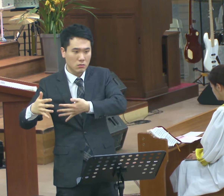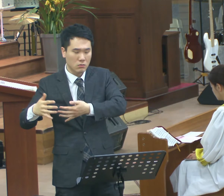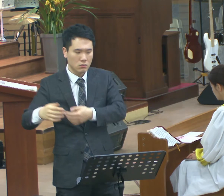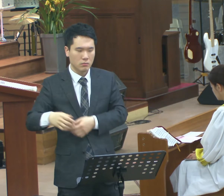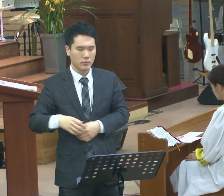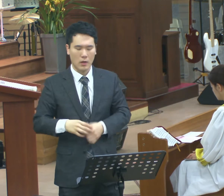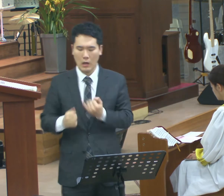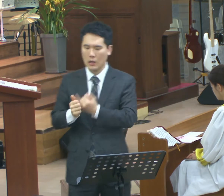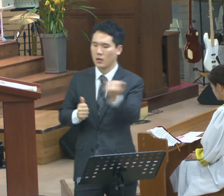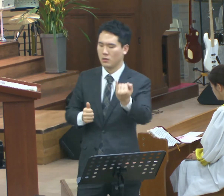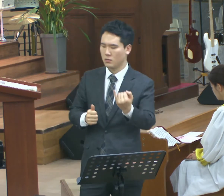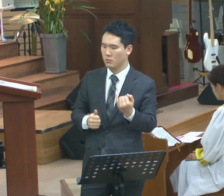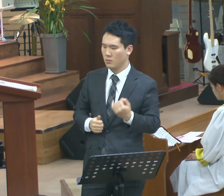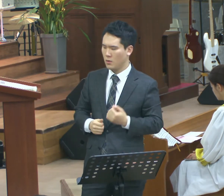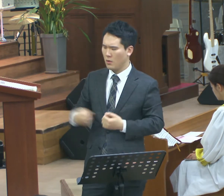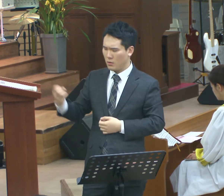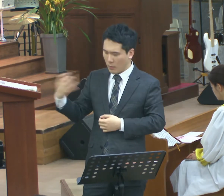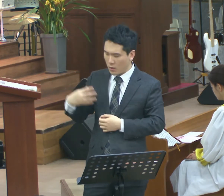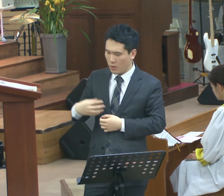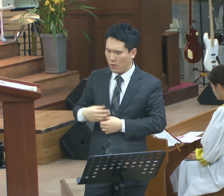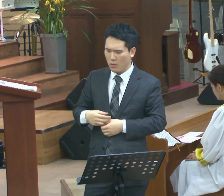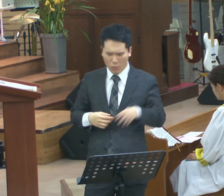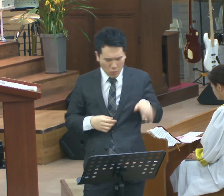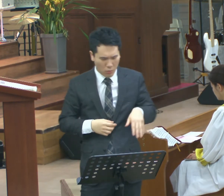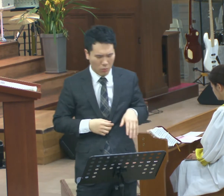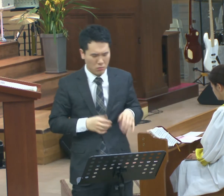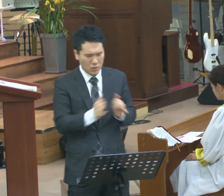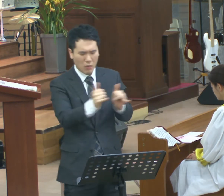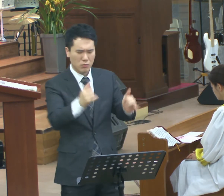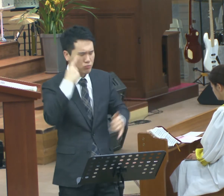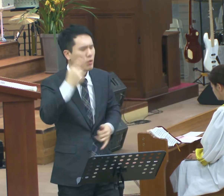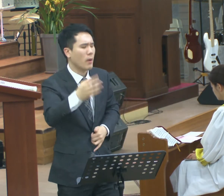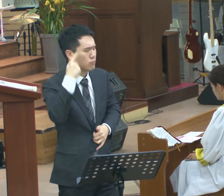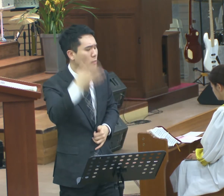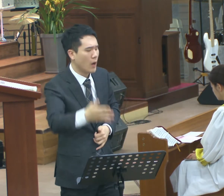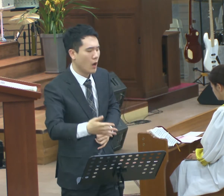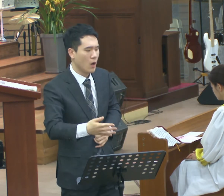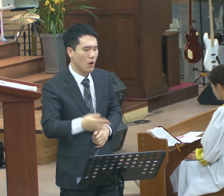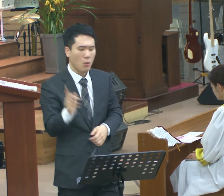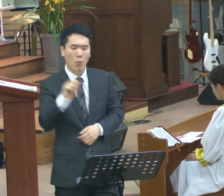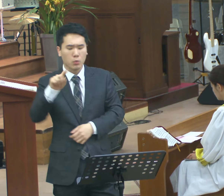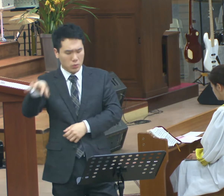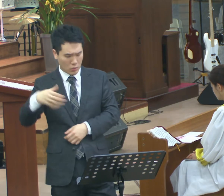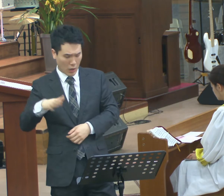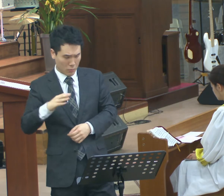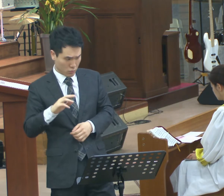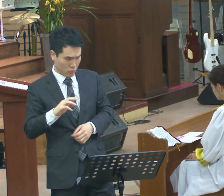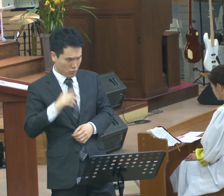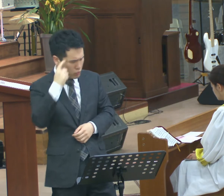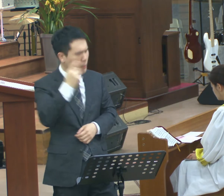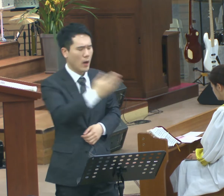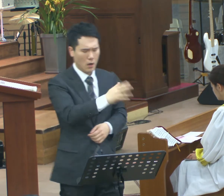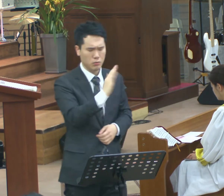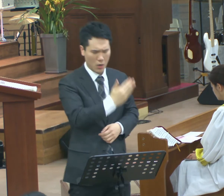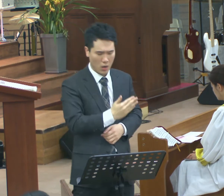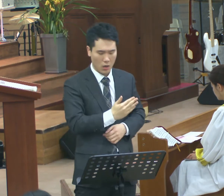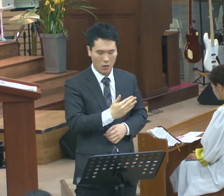근데 그 얘기가 너무 싫더라고요. 물어보기 싫어. 내가 찾을 수 있을 것 같아. 찾다 나중에 진짜 못